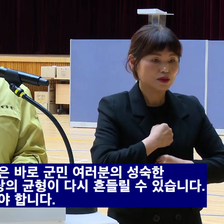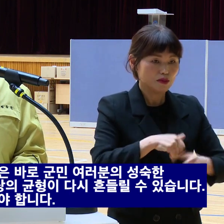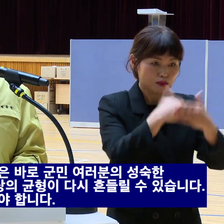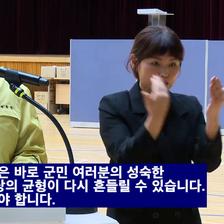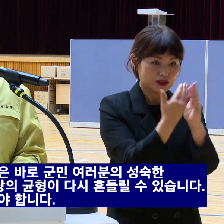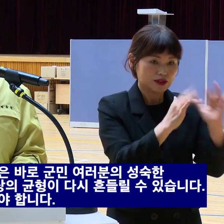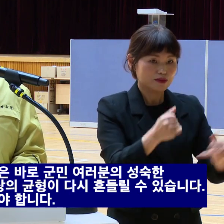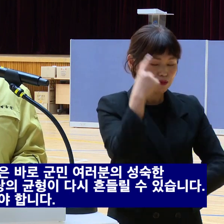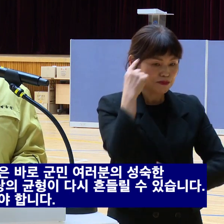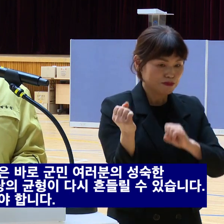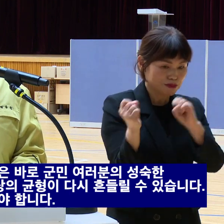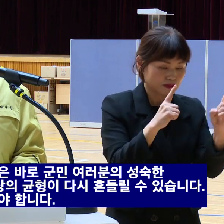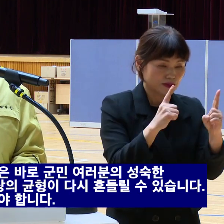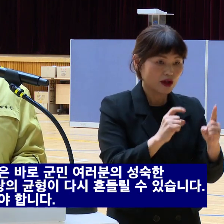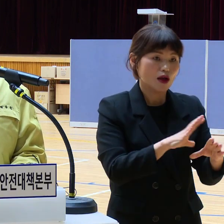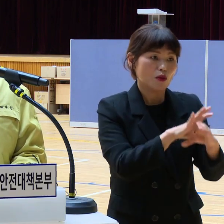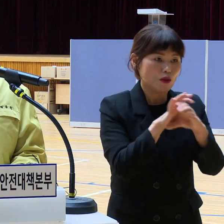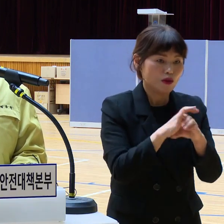코로나에 대응해야 합니다.